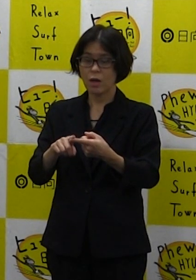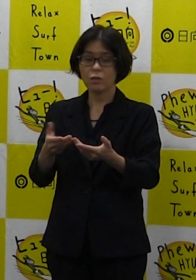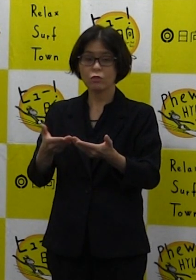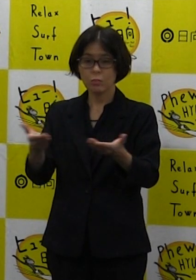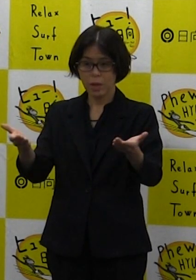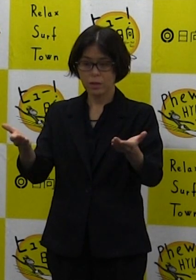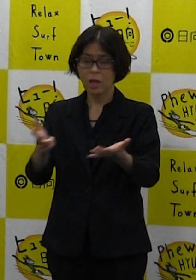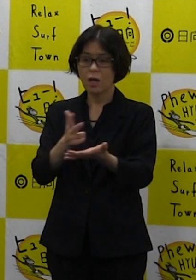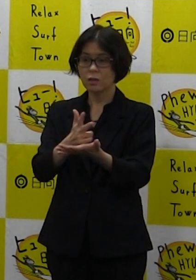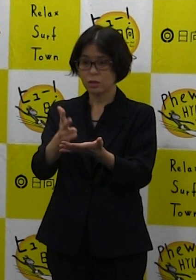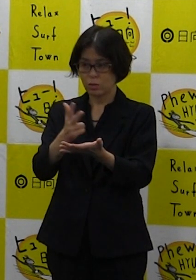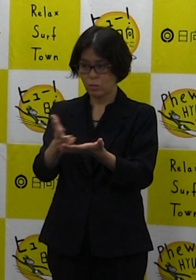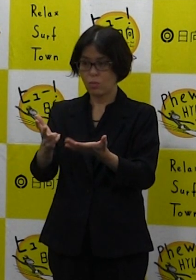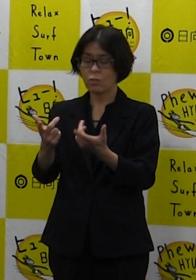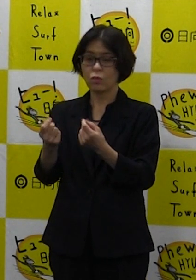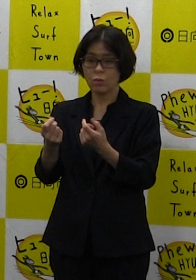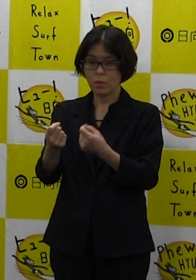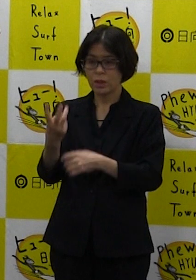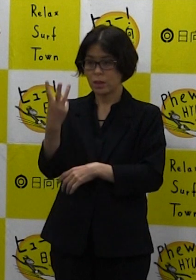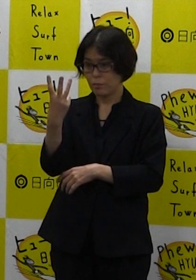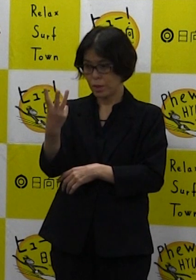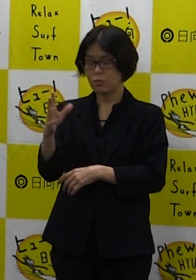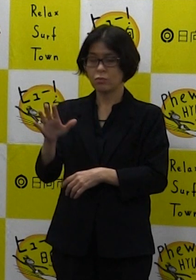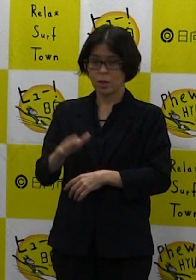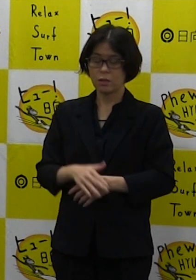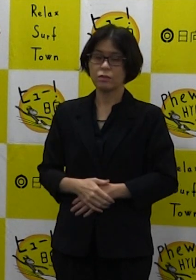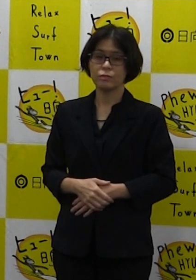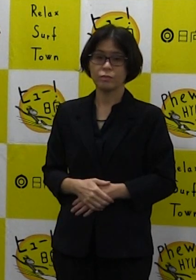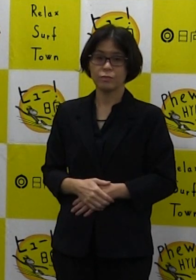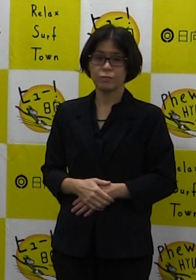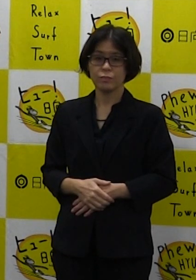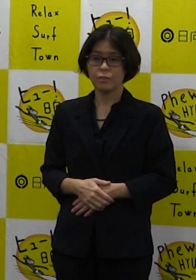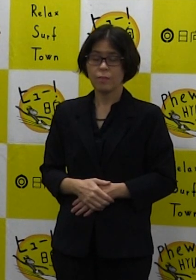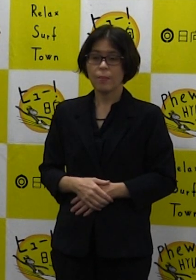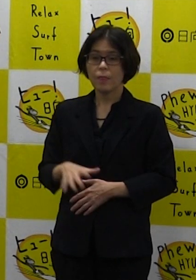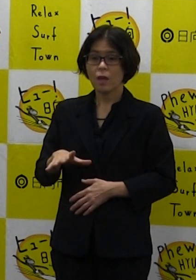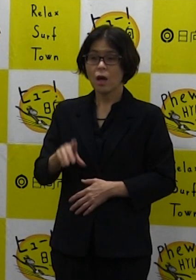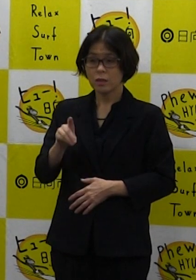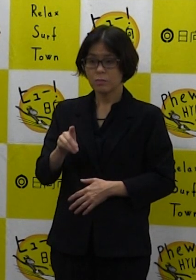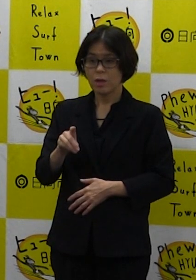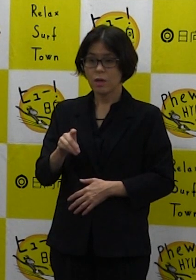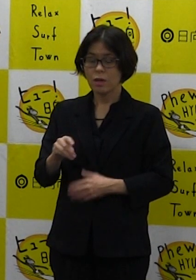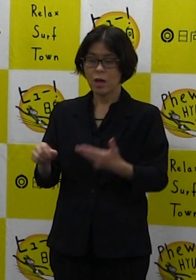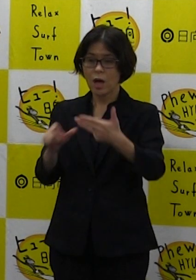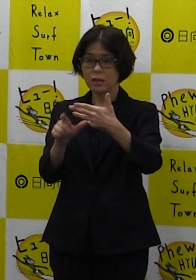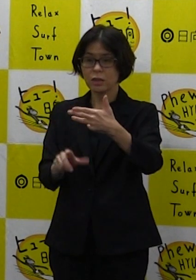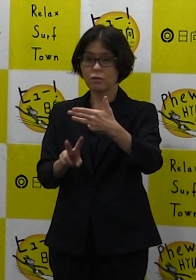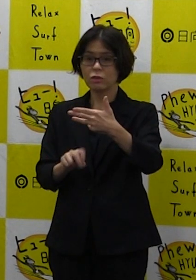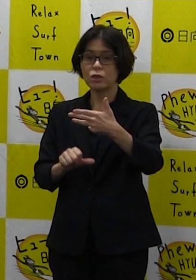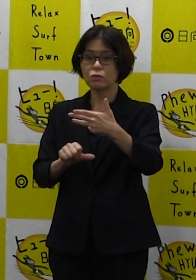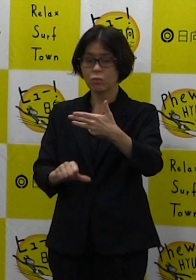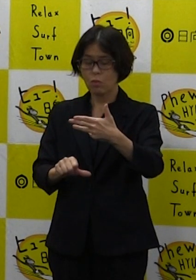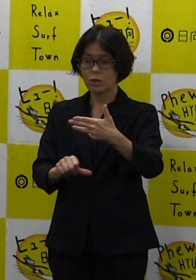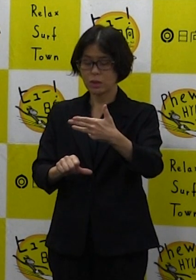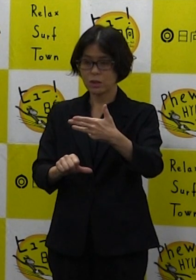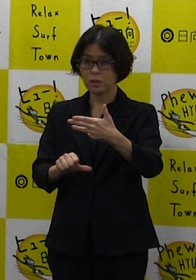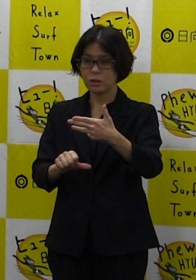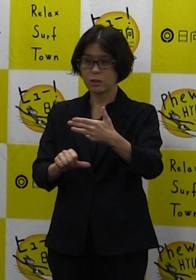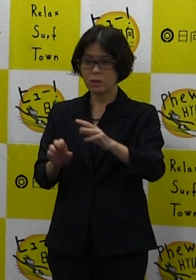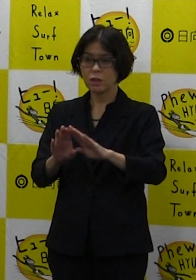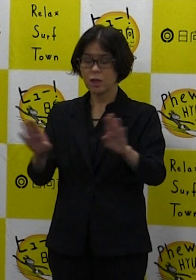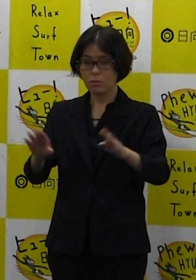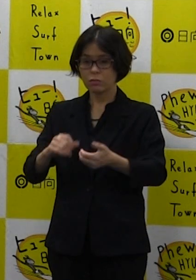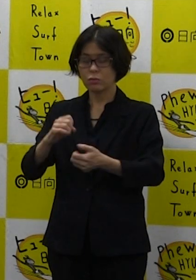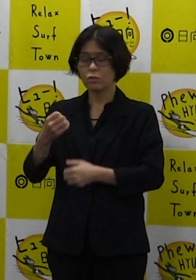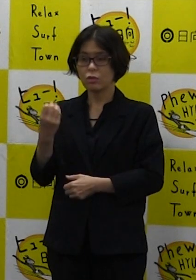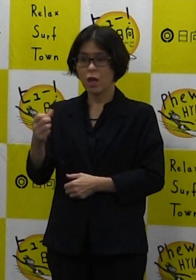配りしております資材所の通り3件でございますはじめに8月25日に消臭します